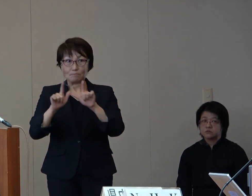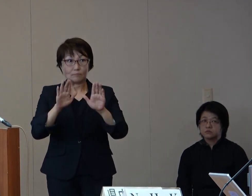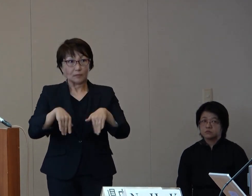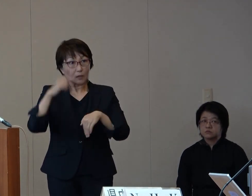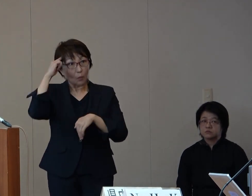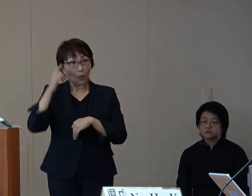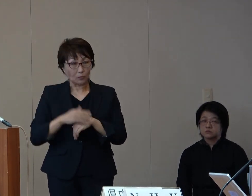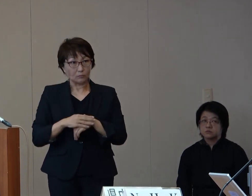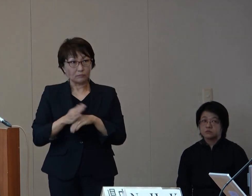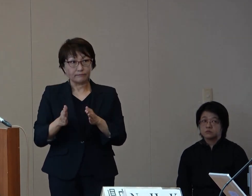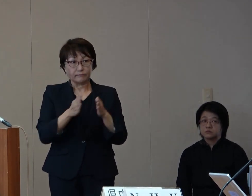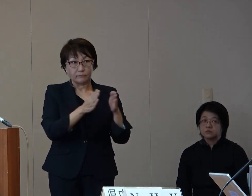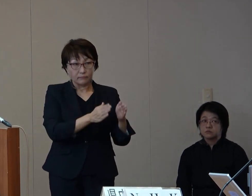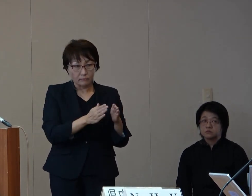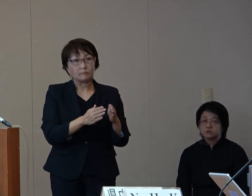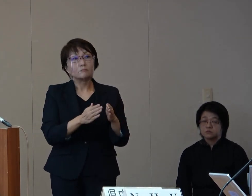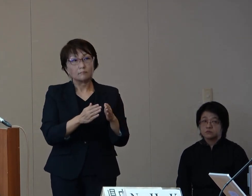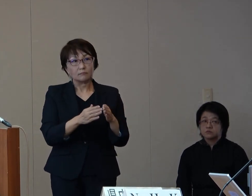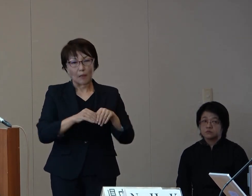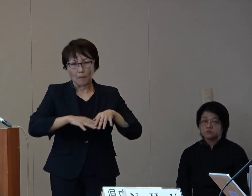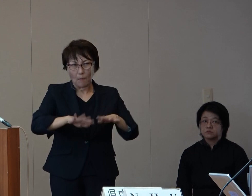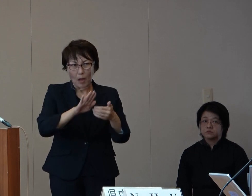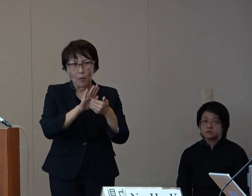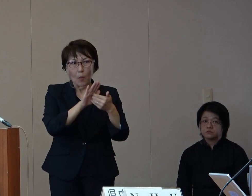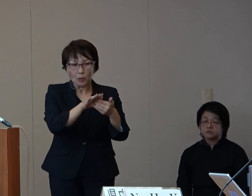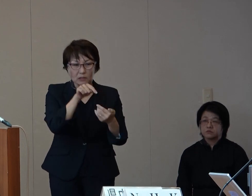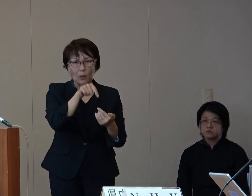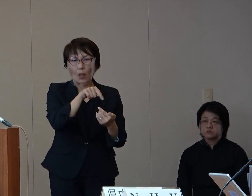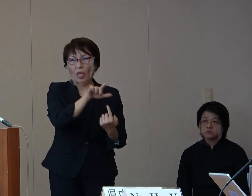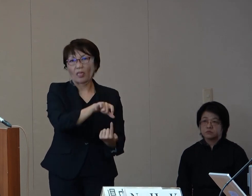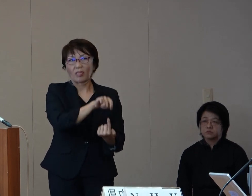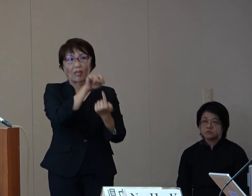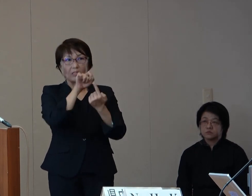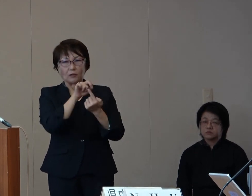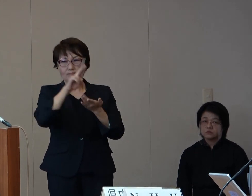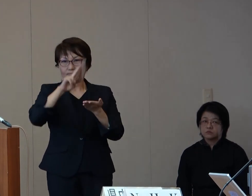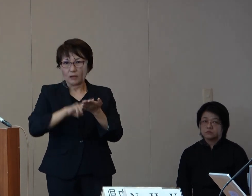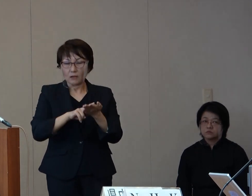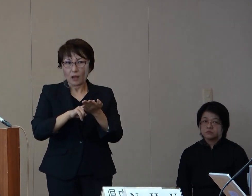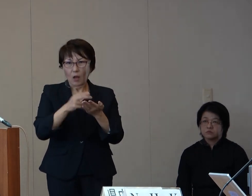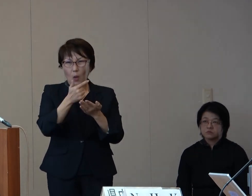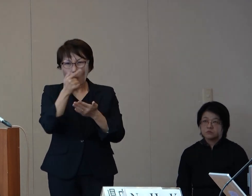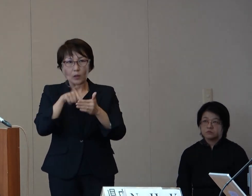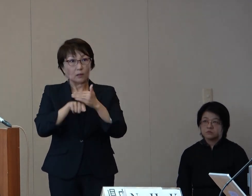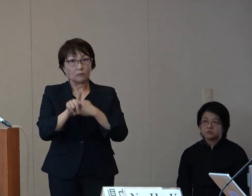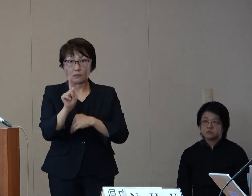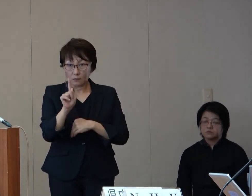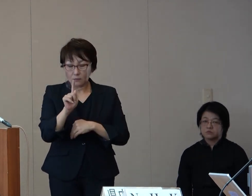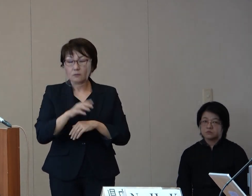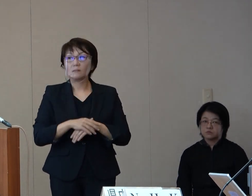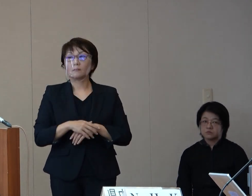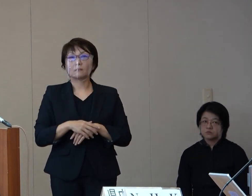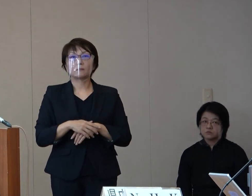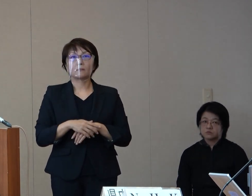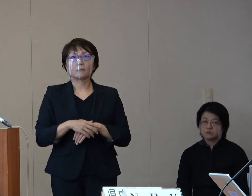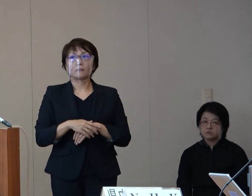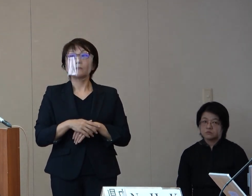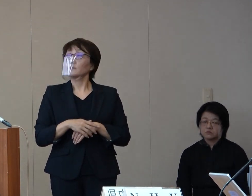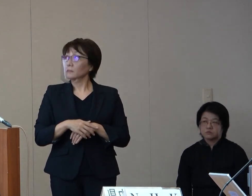ブーバーしをくださいが雨が優遇ています